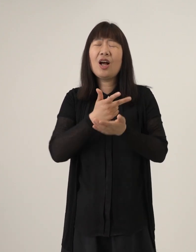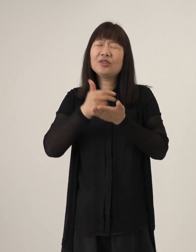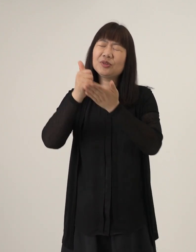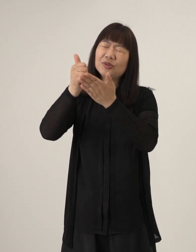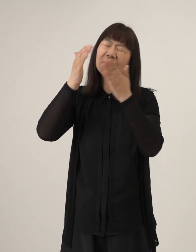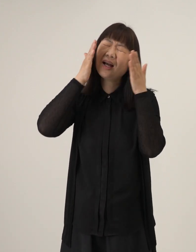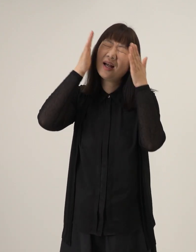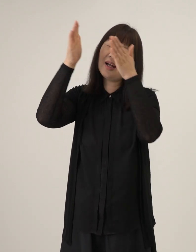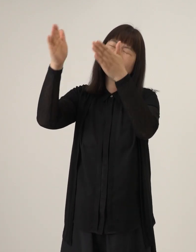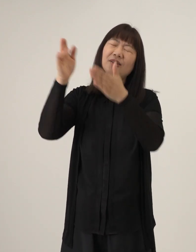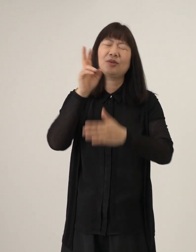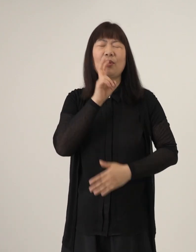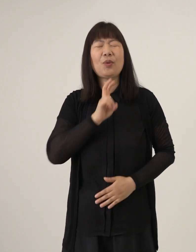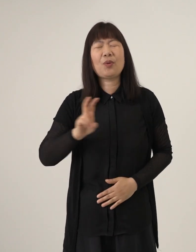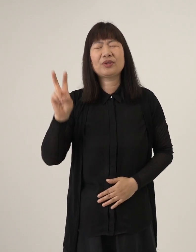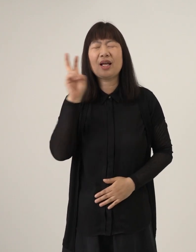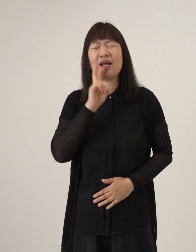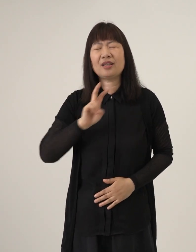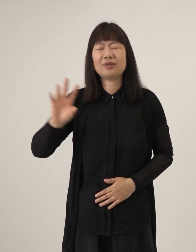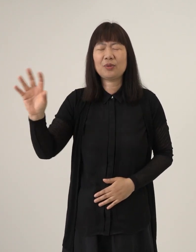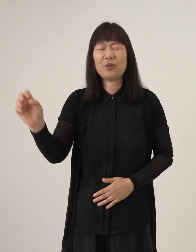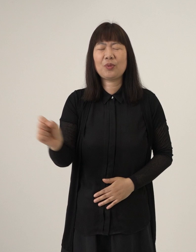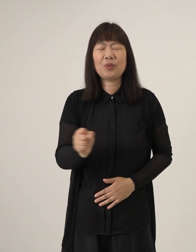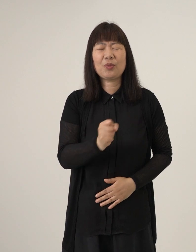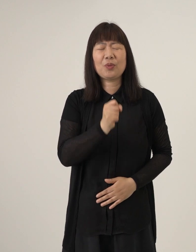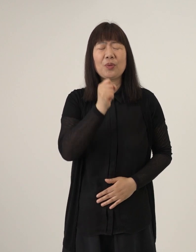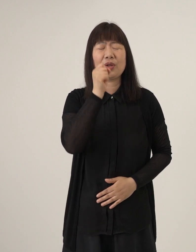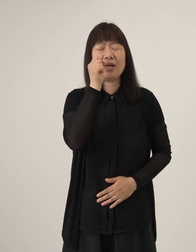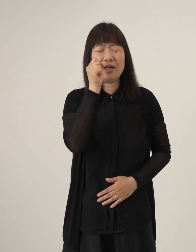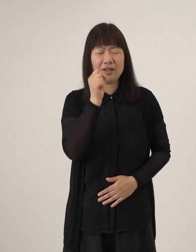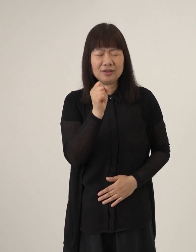주를 향한 노래로, 향한 노래로,